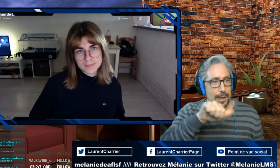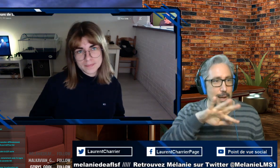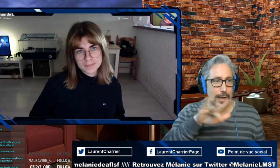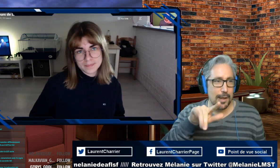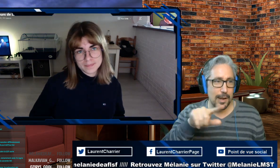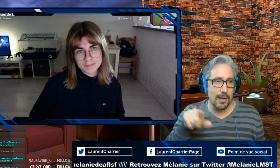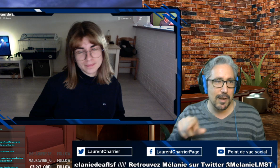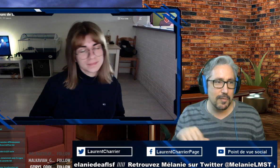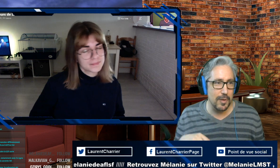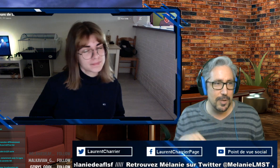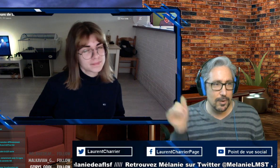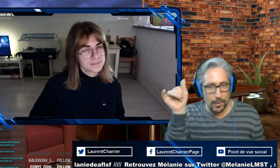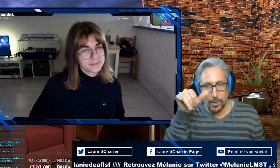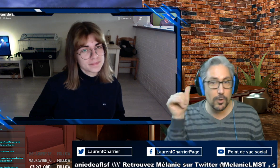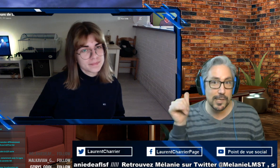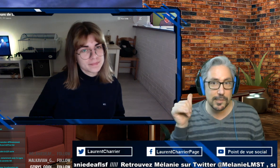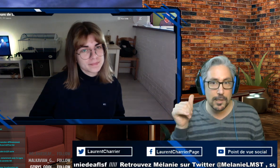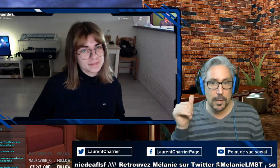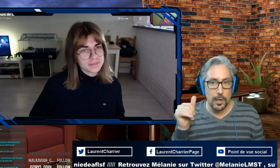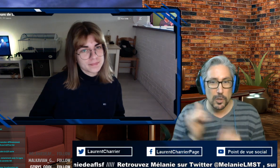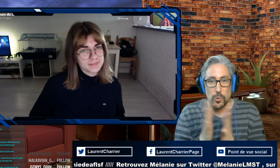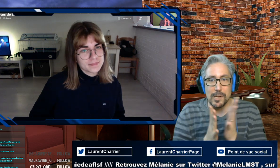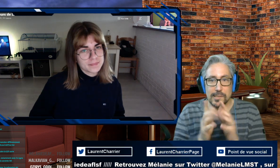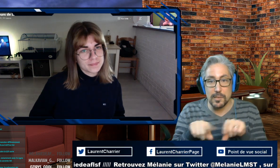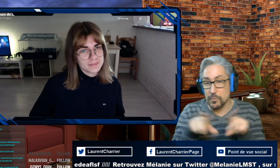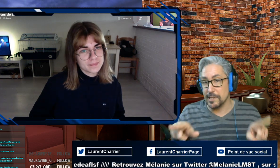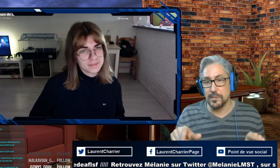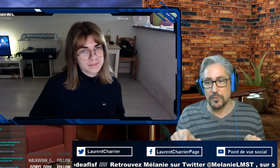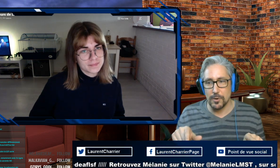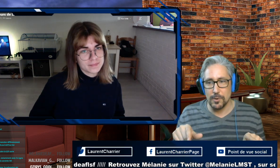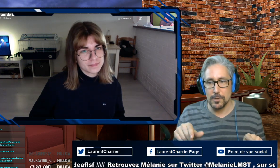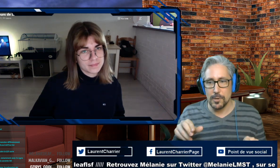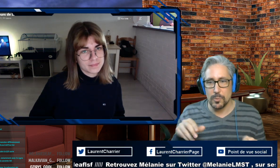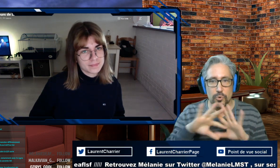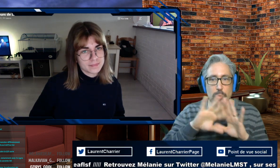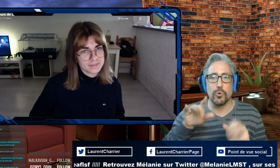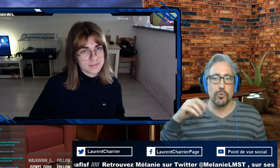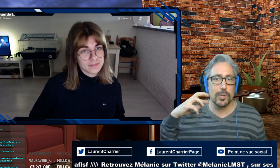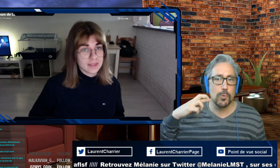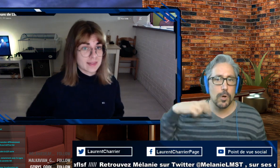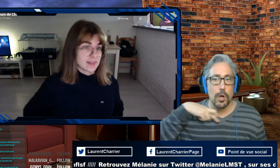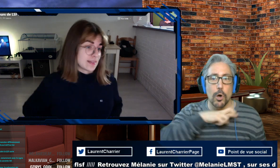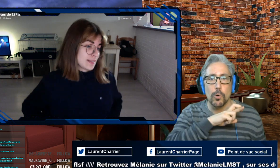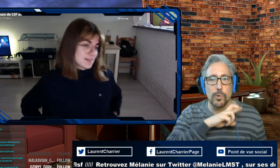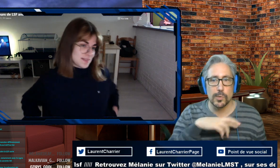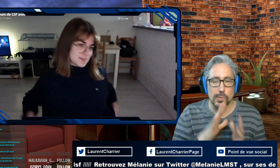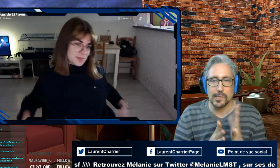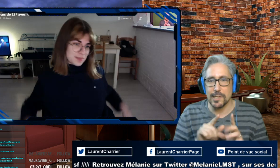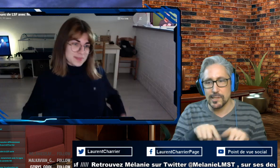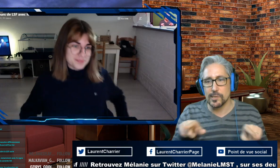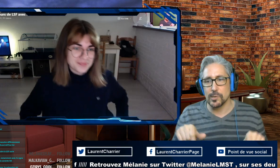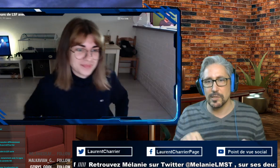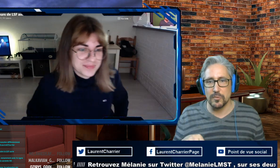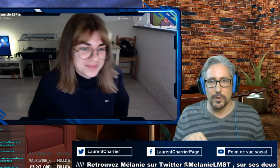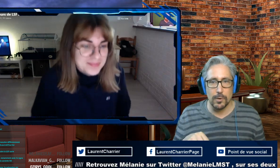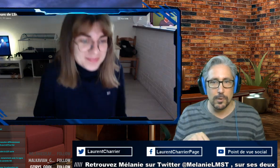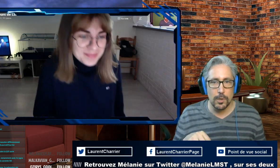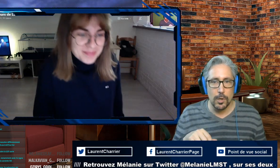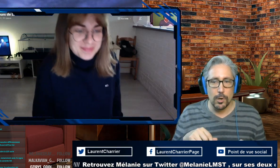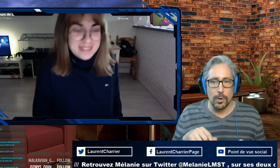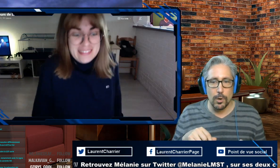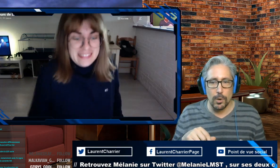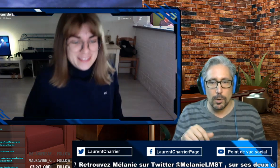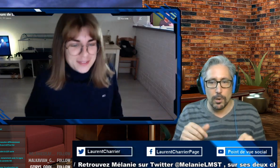a pas l'alphabet en Asie. Donc les signes vont être différents pour les couleurs. Rose, ce sera